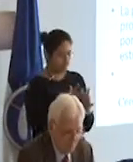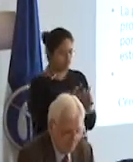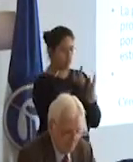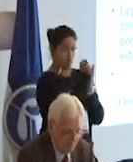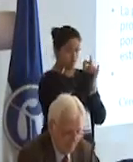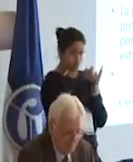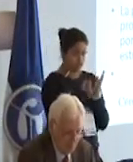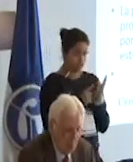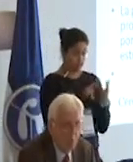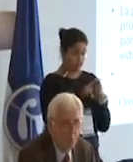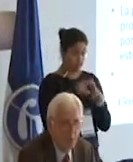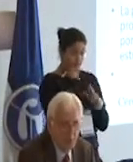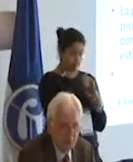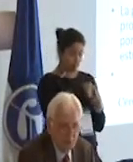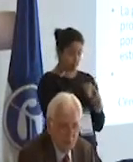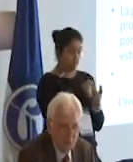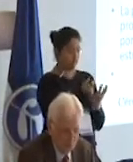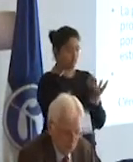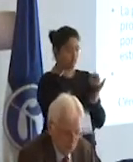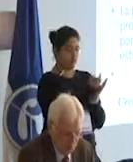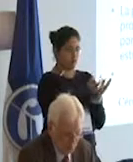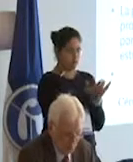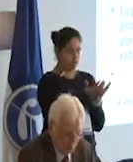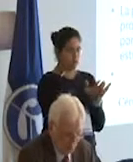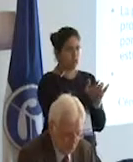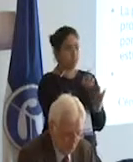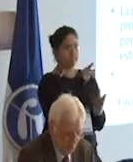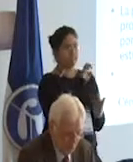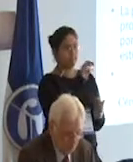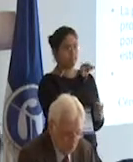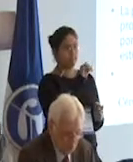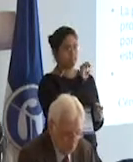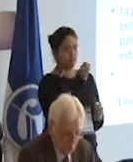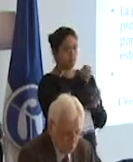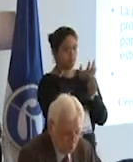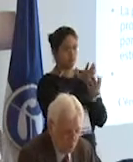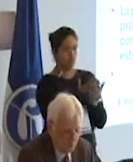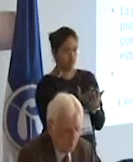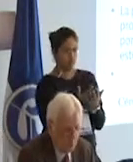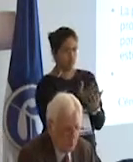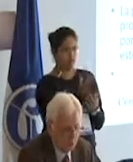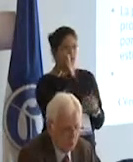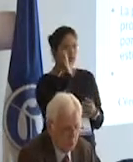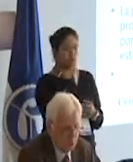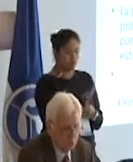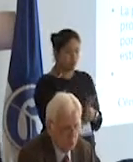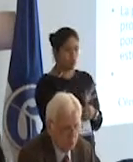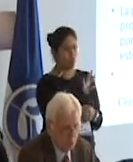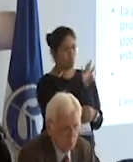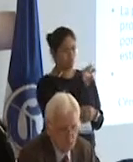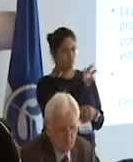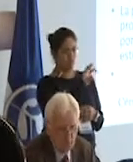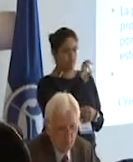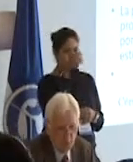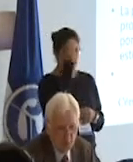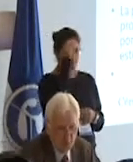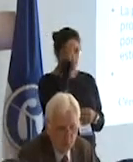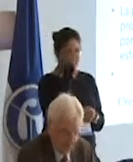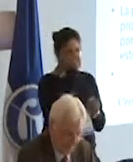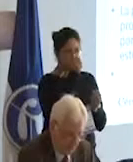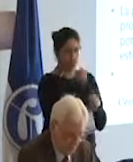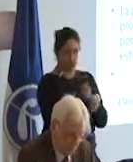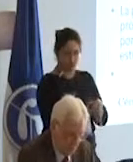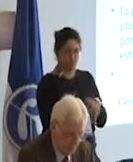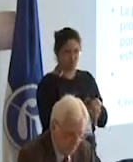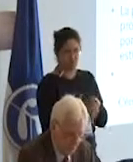las encuestas, es una encuesta semiestructurada con 9 docentes. Las encuestas